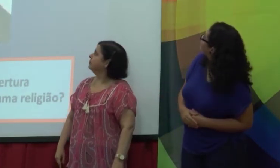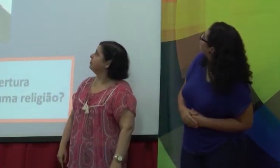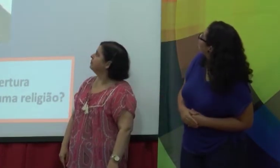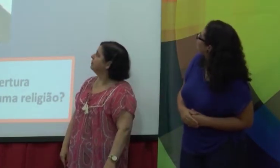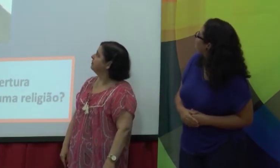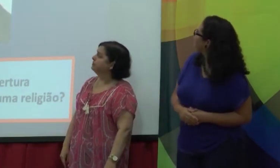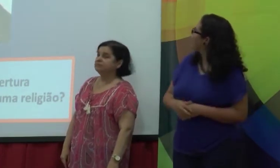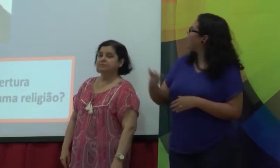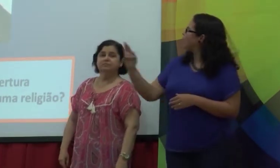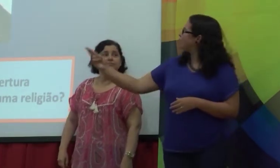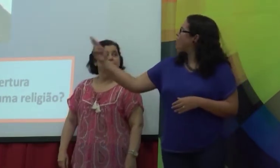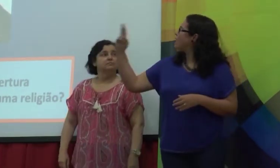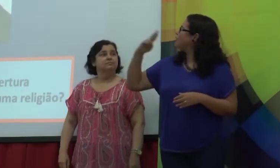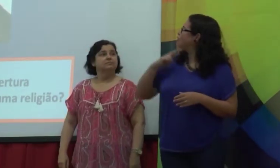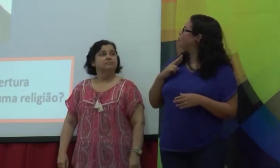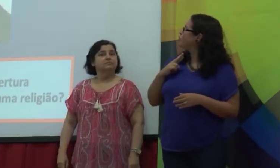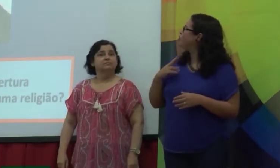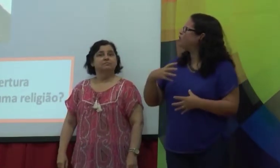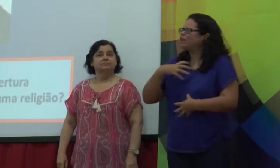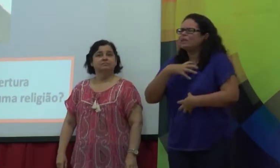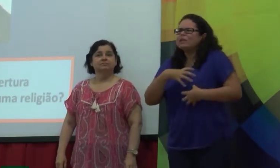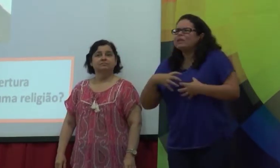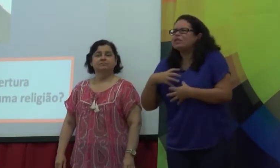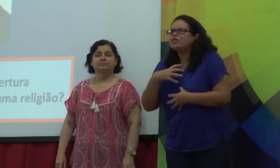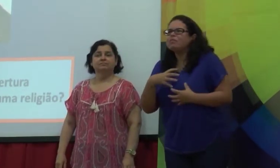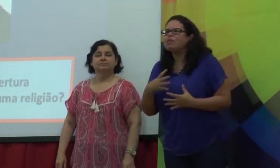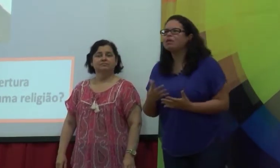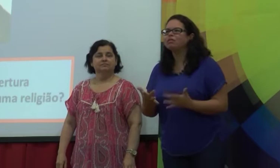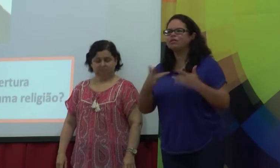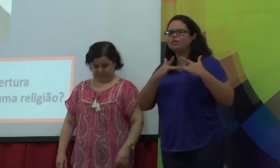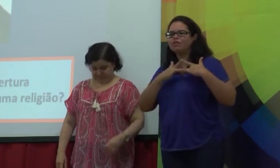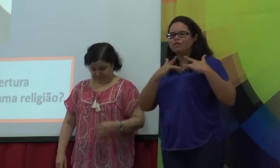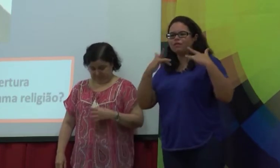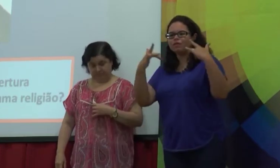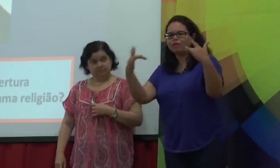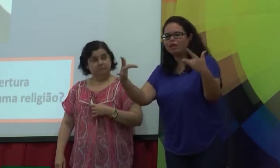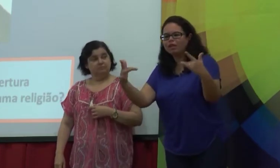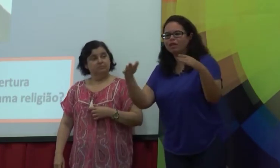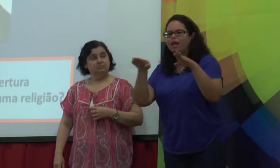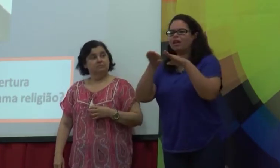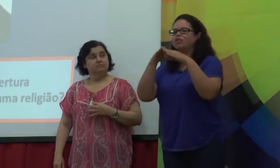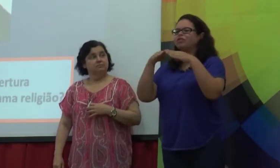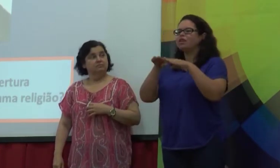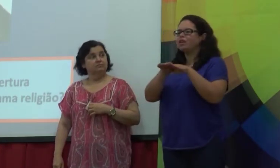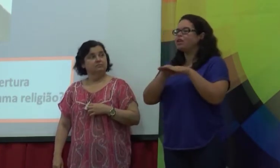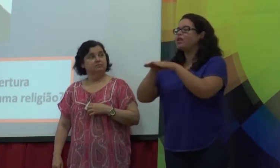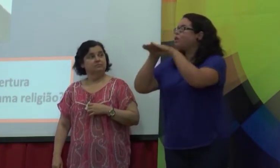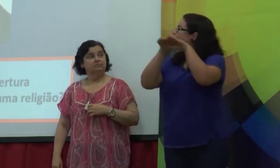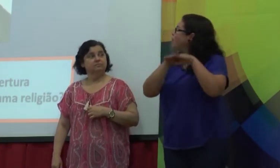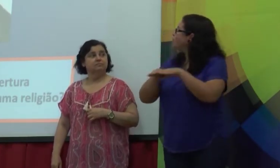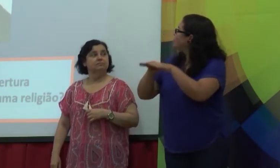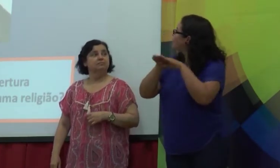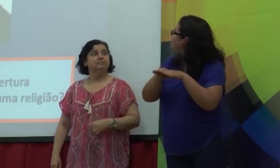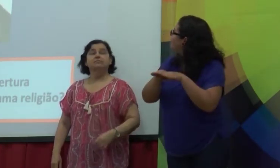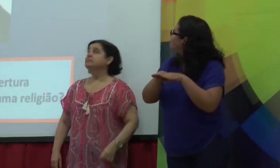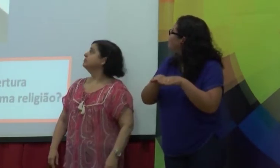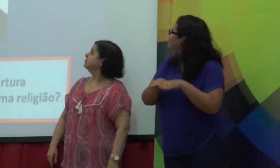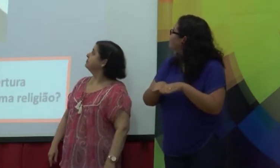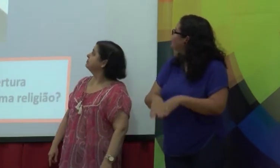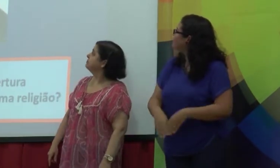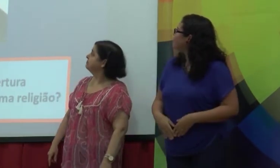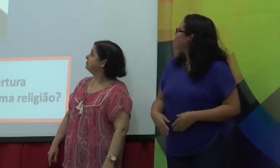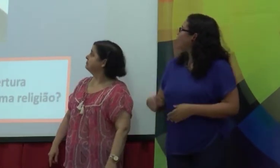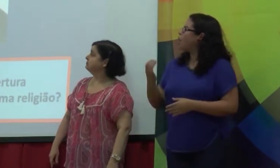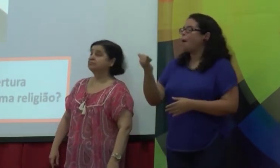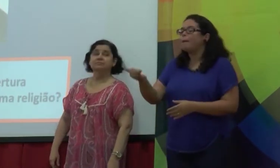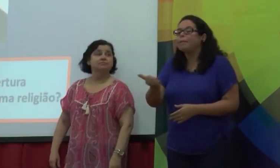As religiões, elas nos respondem às nossas aflições e nos